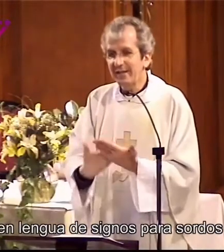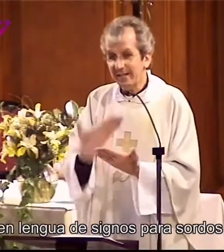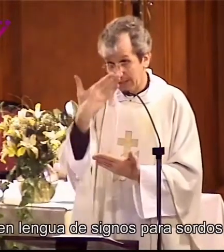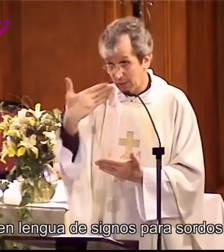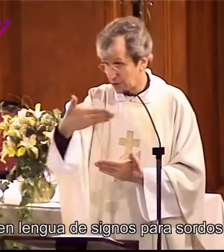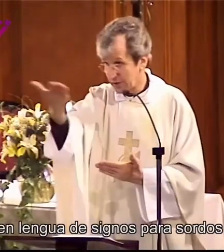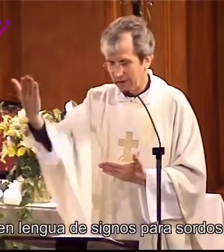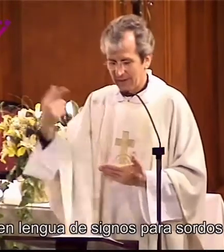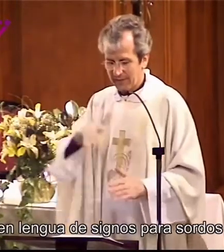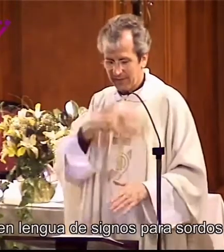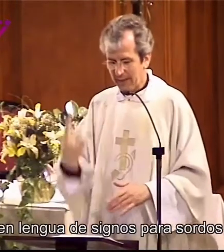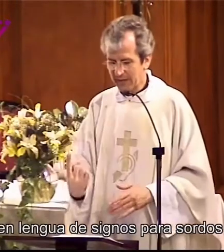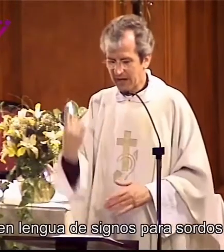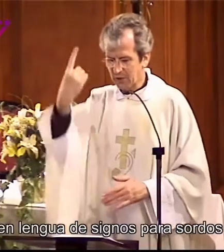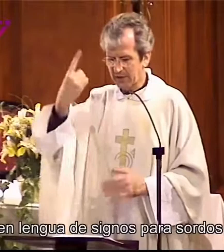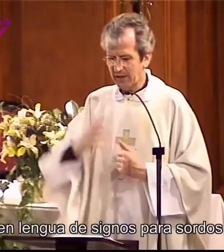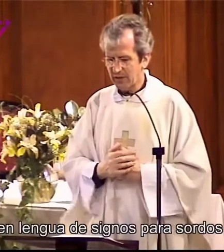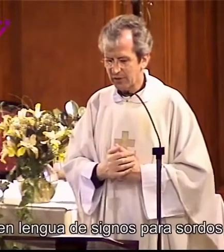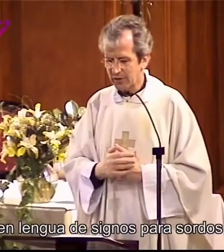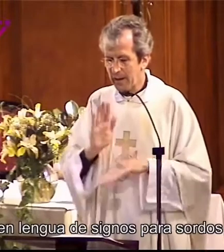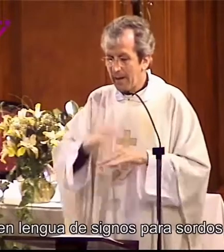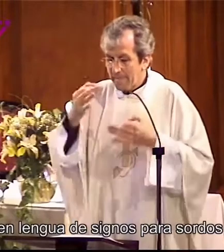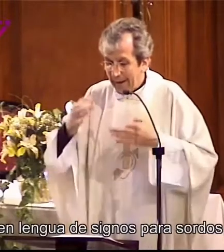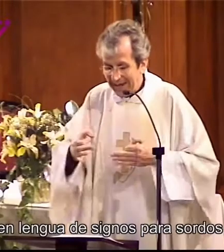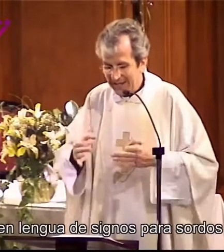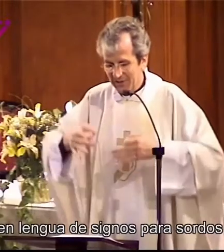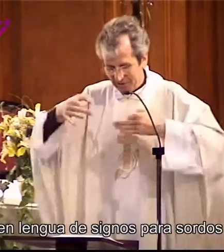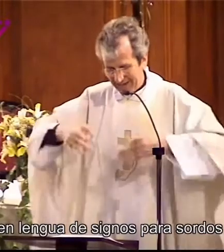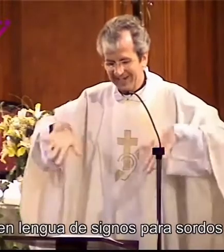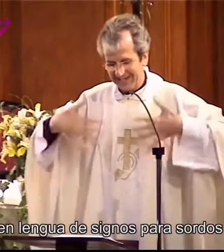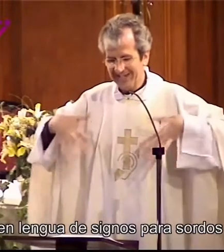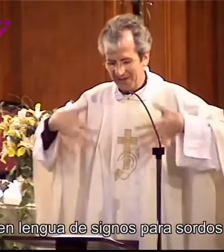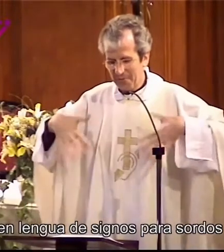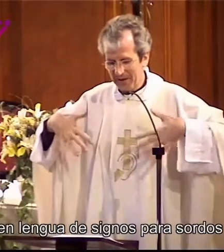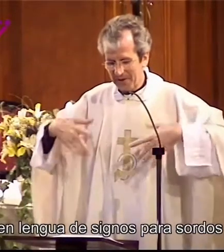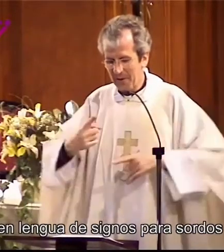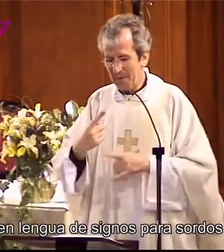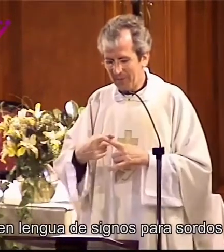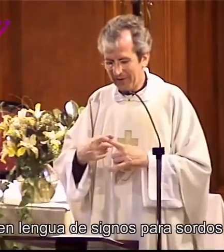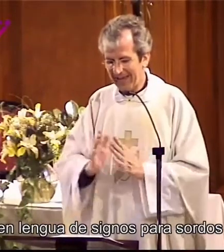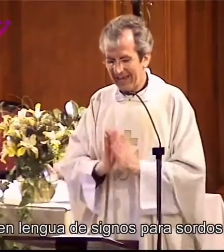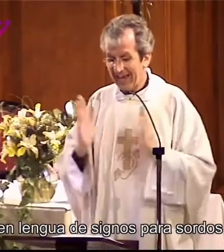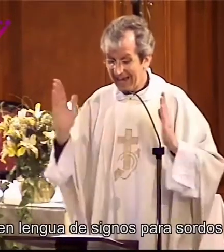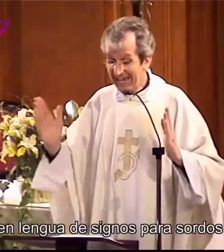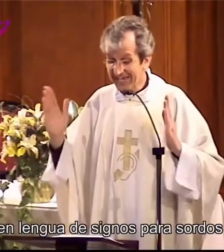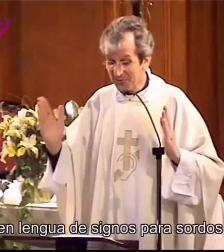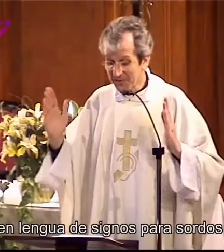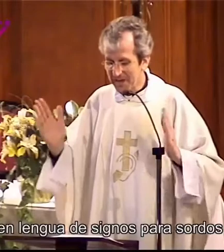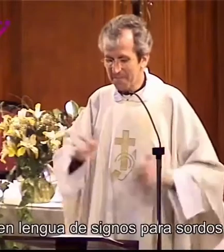testigos de la misericordia de Dios. Para eso es este jubileo, porque este es un tiempo